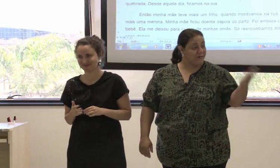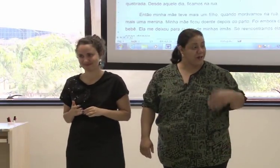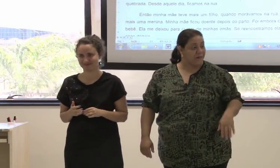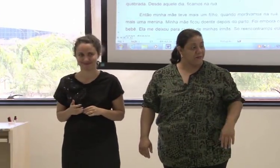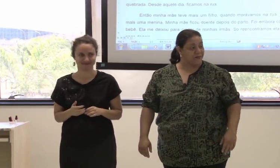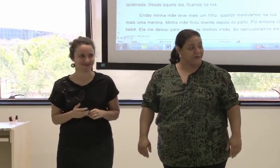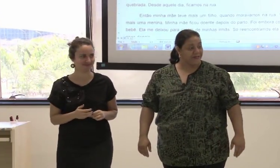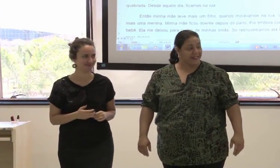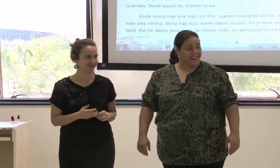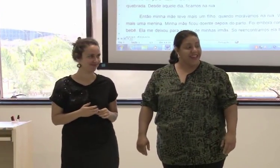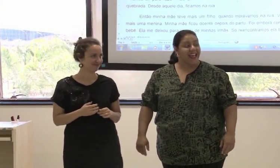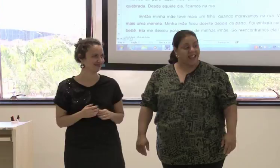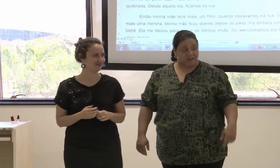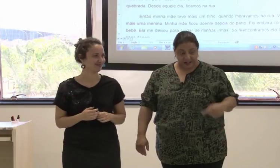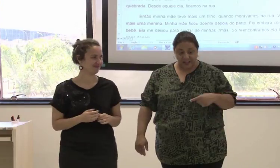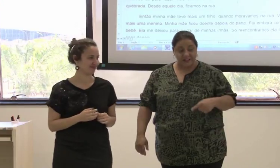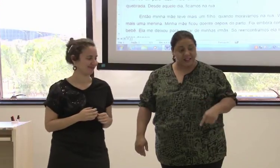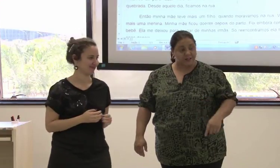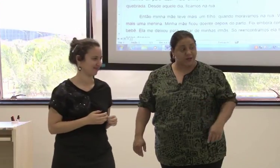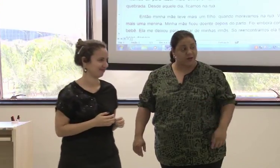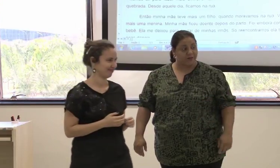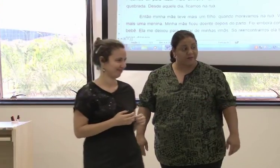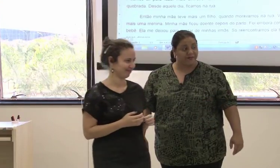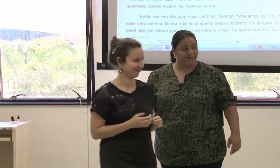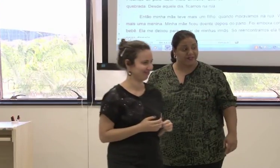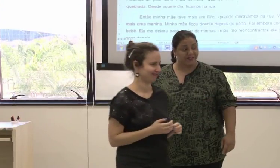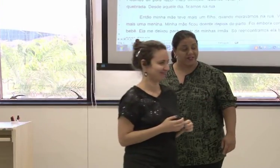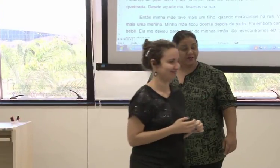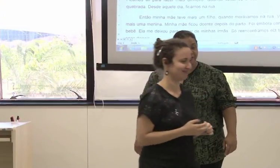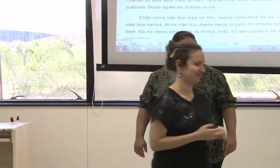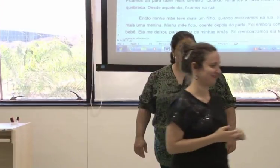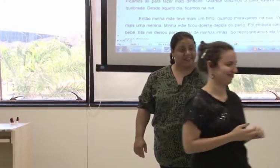Véi, E o quê? fazer esse trecho agora.